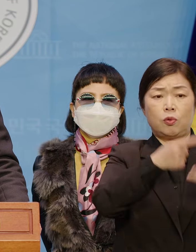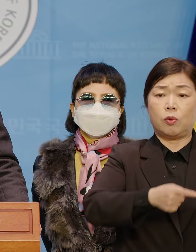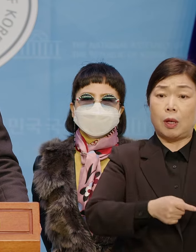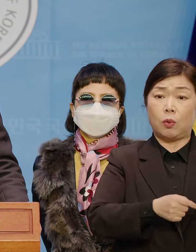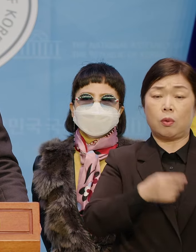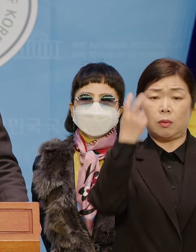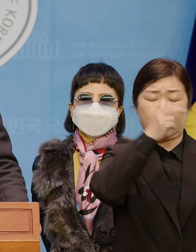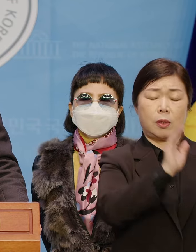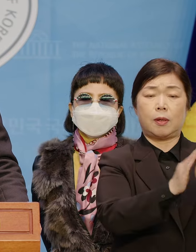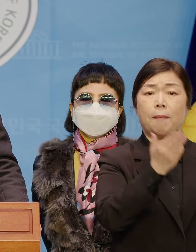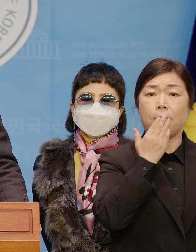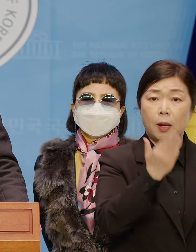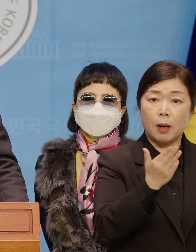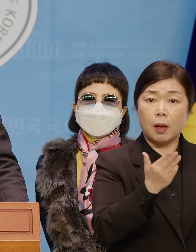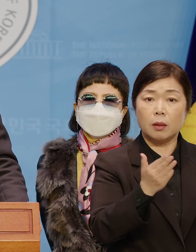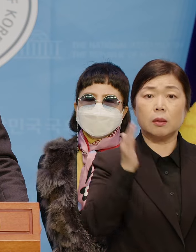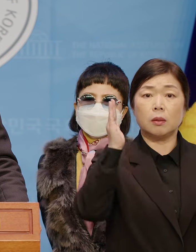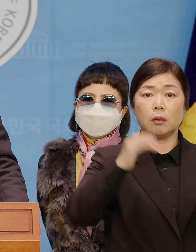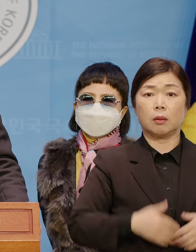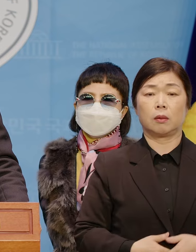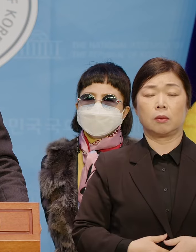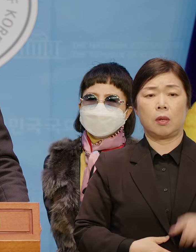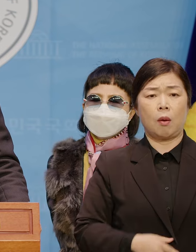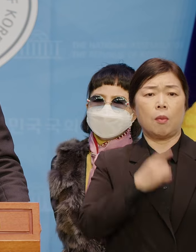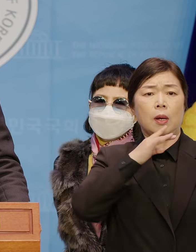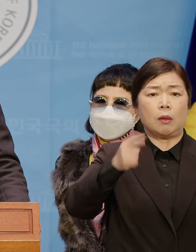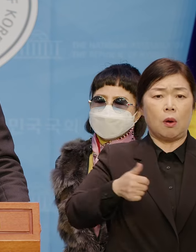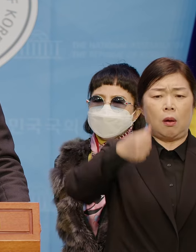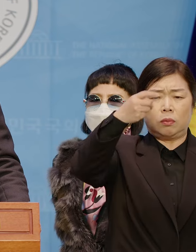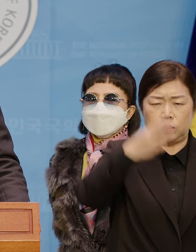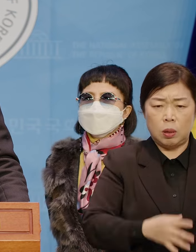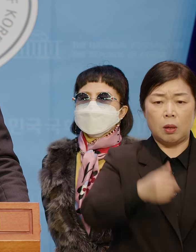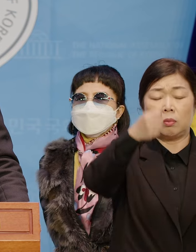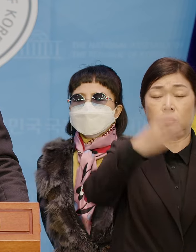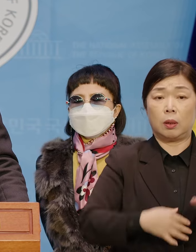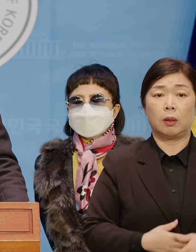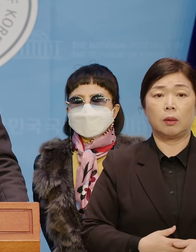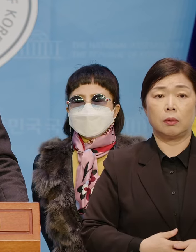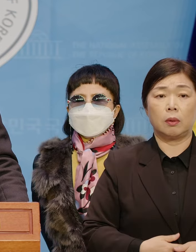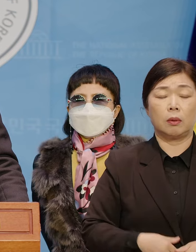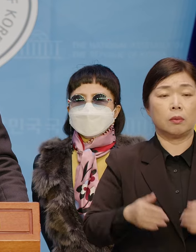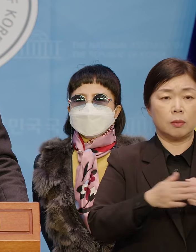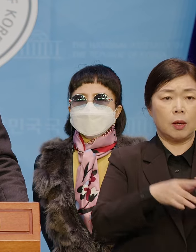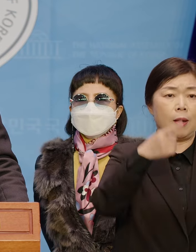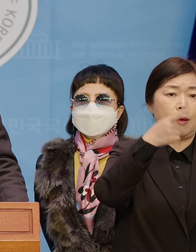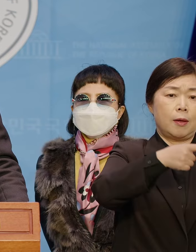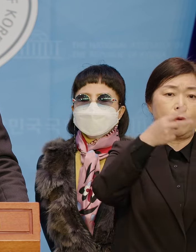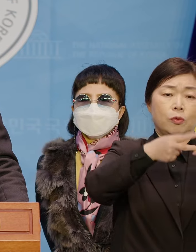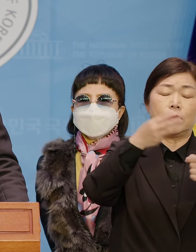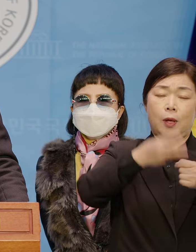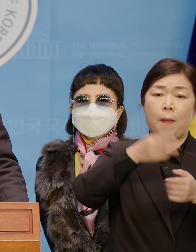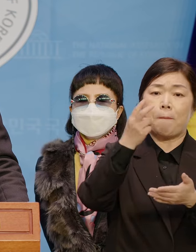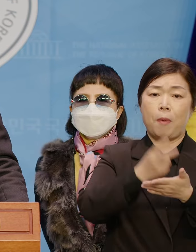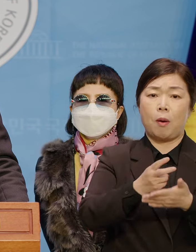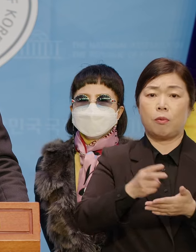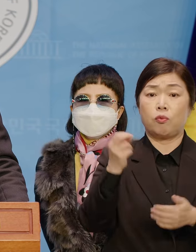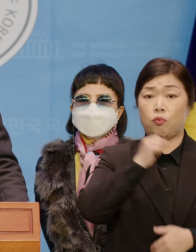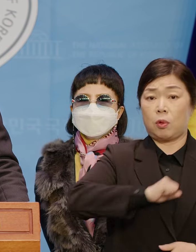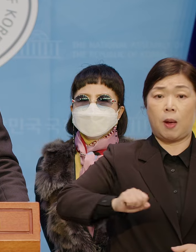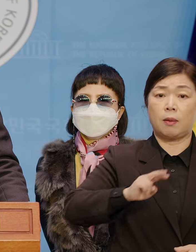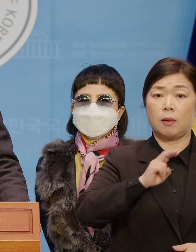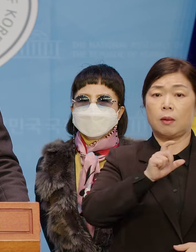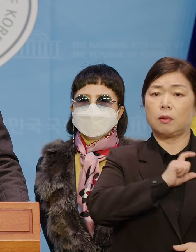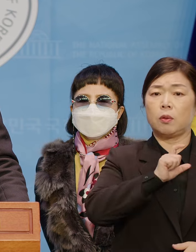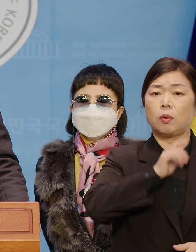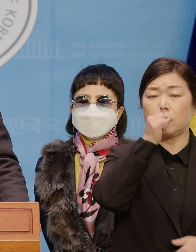이런 발언을 공공연 하거든요 그 한 번만 한게 아니라 여러 번 합니다 그래서이 세 가지 법적 위반 의혹이 있어서 저희가 추가 치를